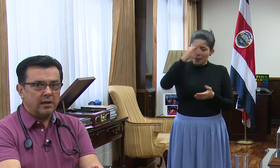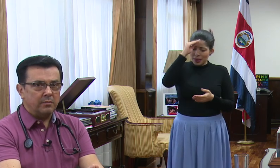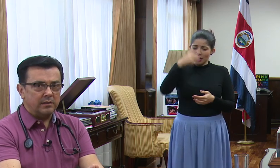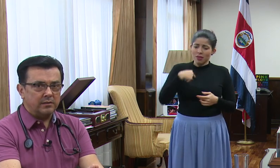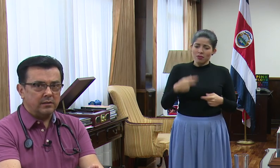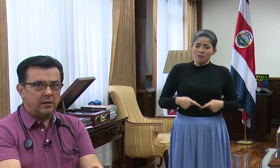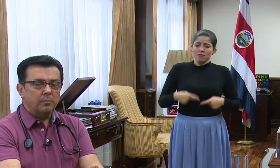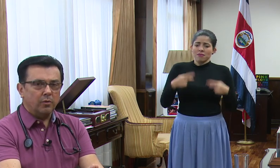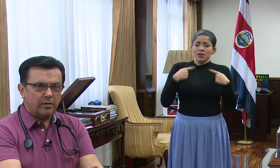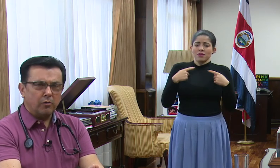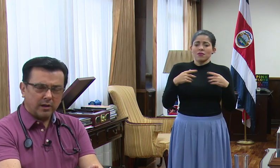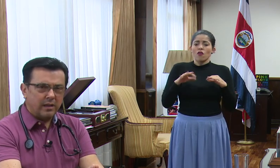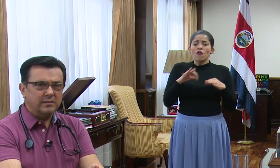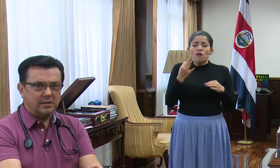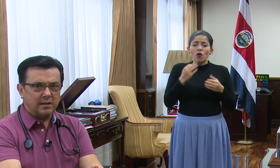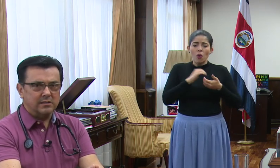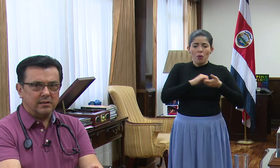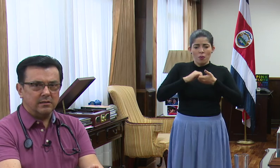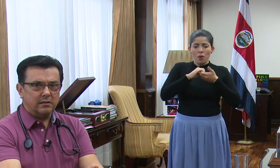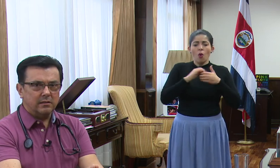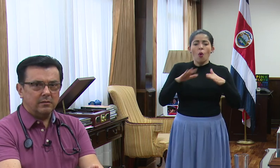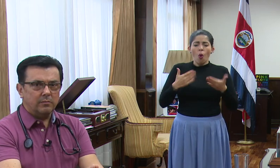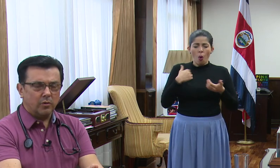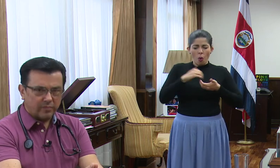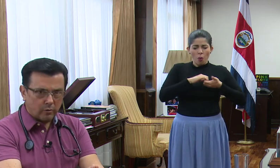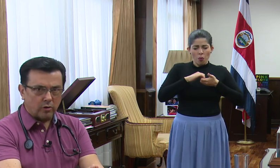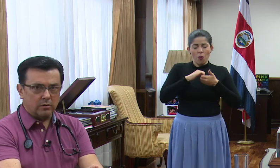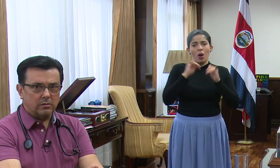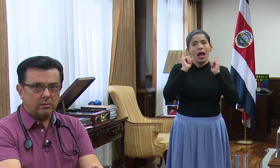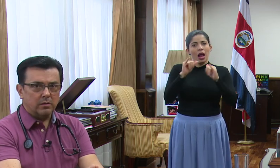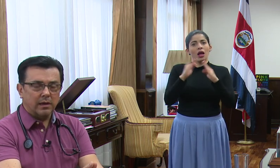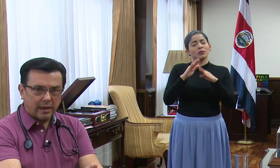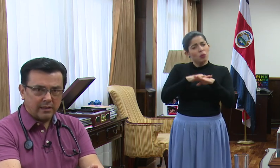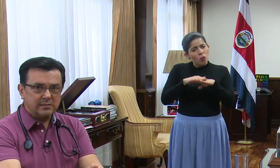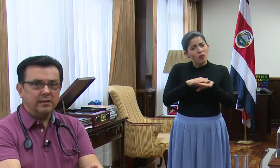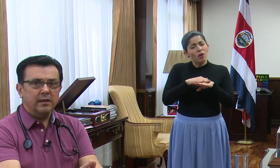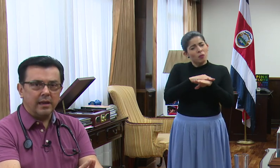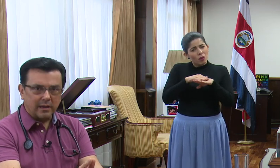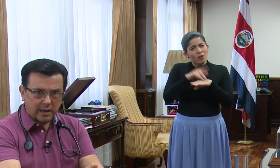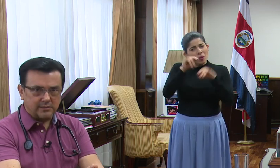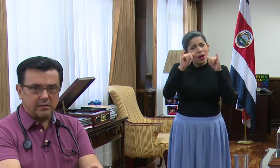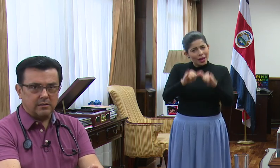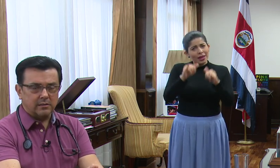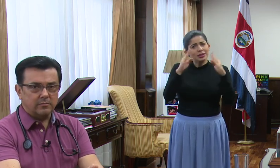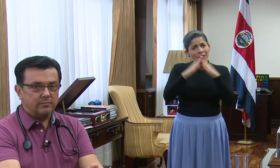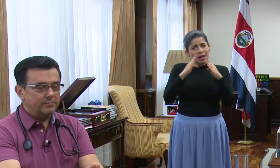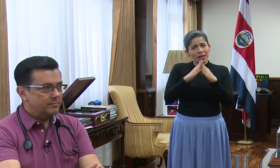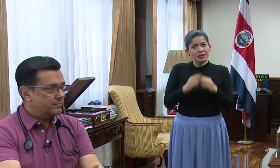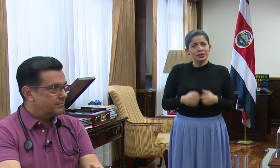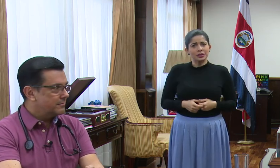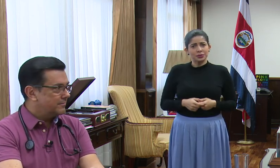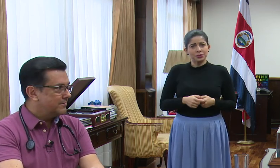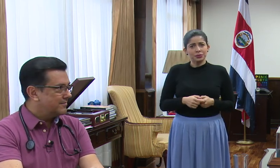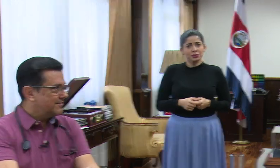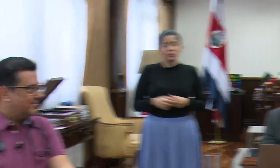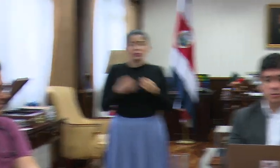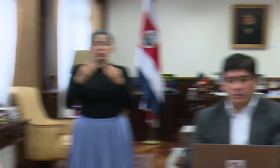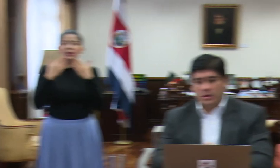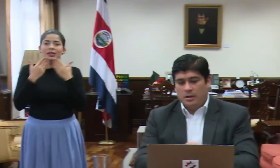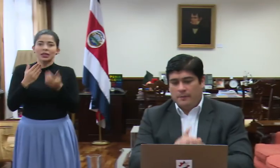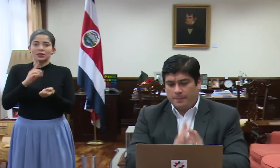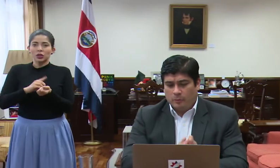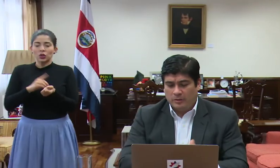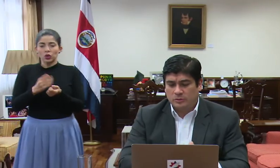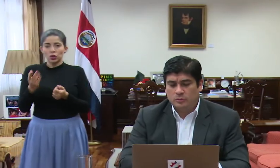solidariamente. Por favor, quédese en casa. Por favor, quédese en casa. Muchas gracias,